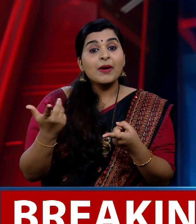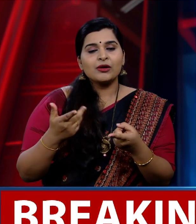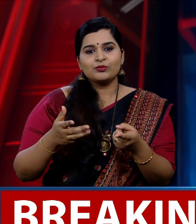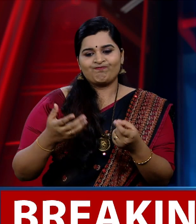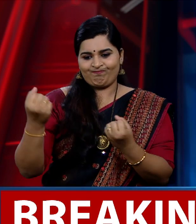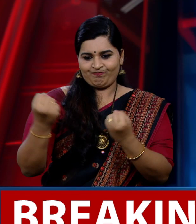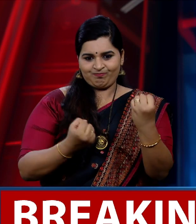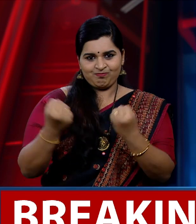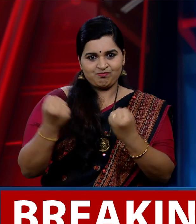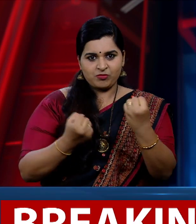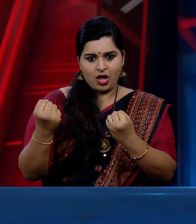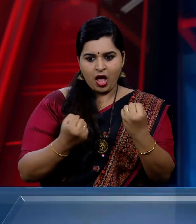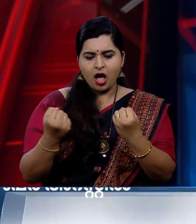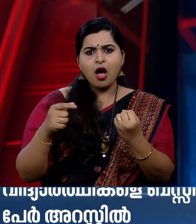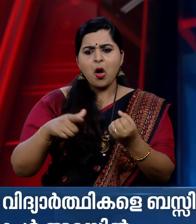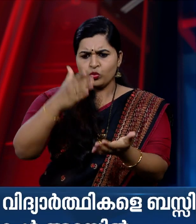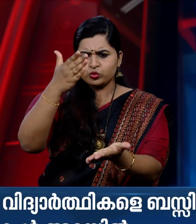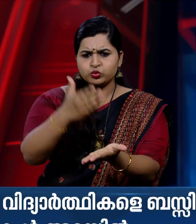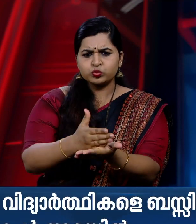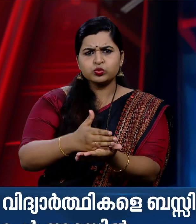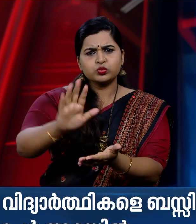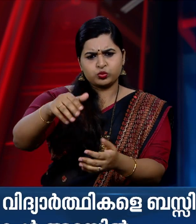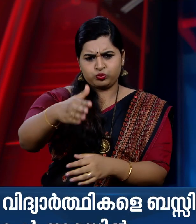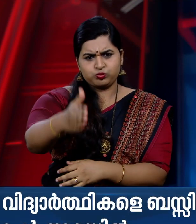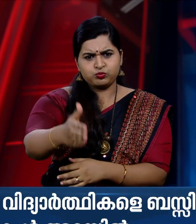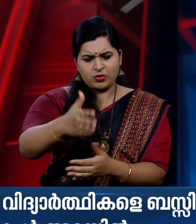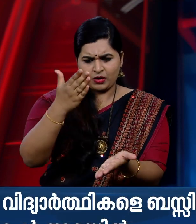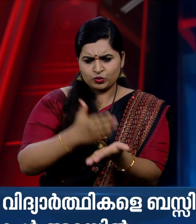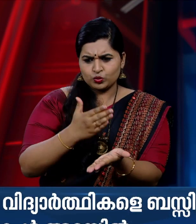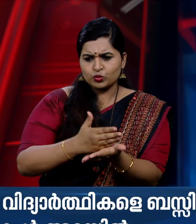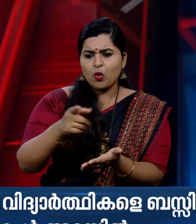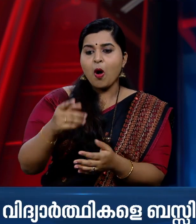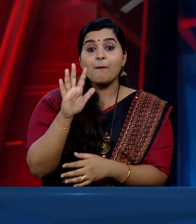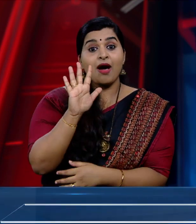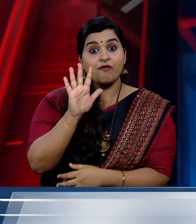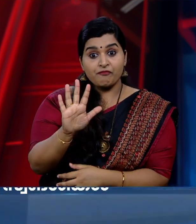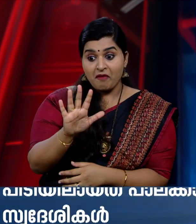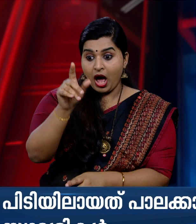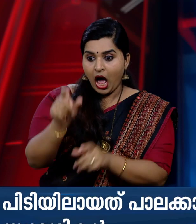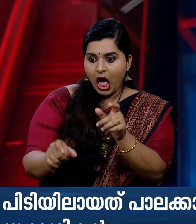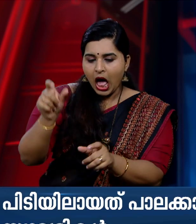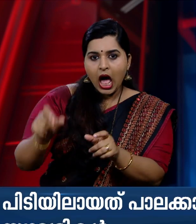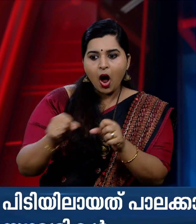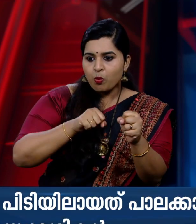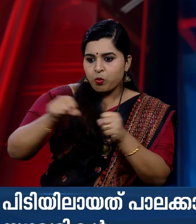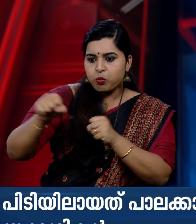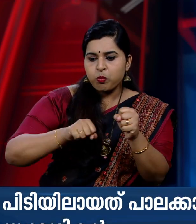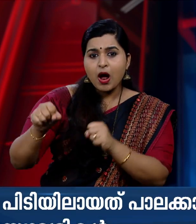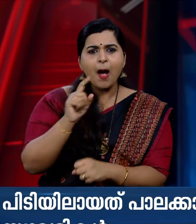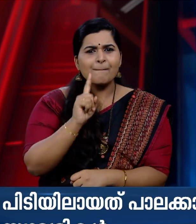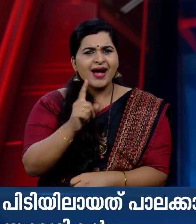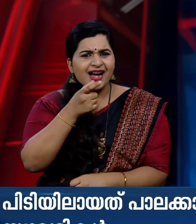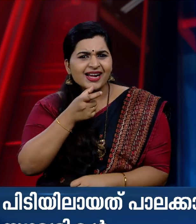മർദ്ദിച്ചത്. മർദ്ദനത്തിൽ 10 പേർക്ക് പരിക്കേറ്റിരുന്നു. ഇവർ പിന്നീട് ചികിത്സ തേടി പോയി. ആദ്യ സമയത്ത് ആരും പരാതി നൽകാൻ